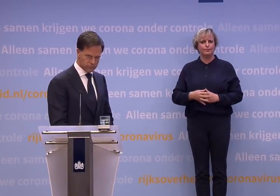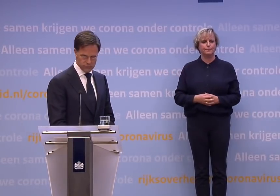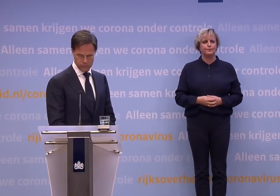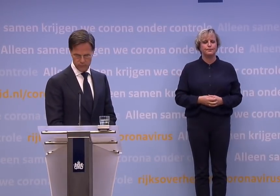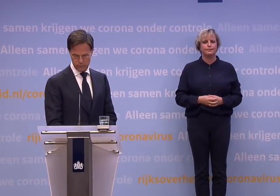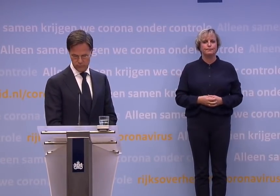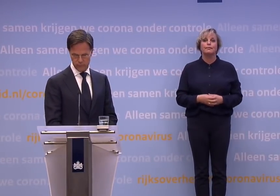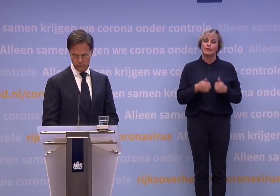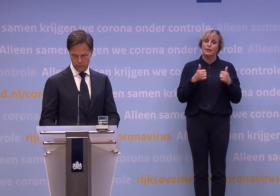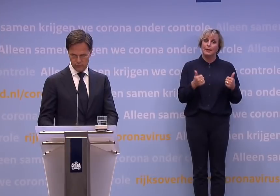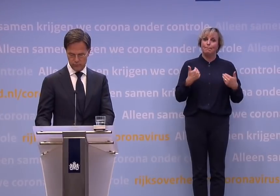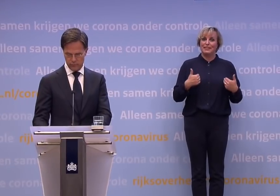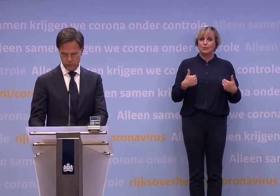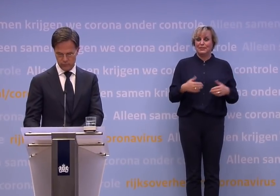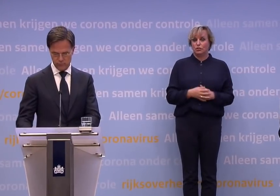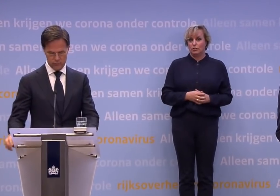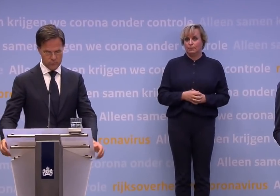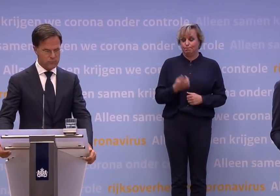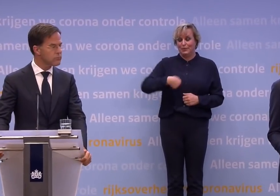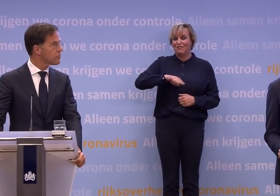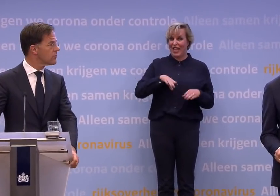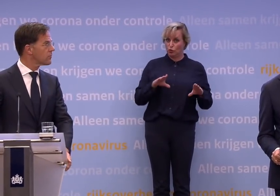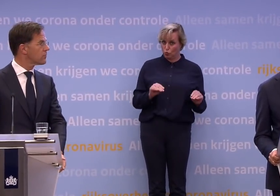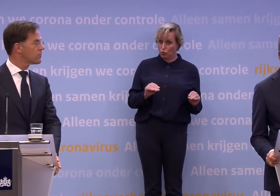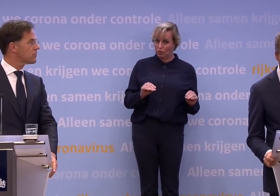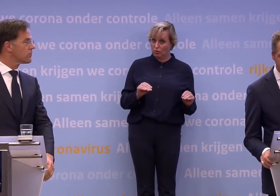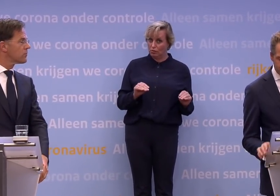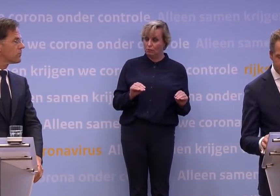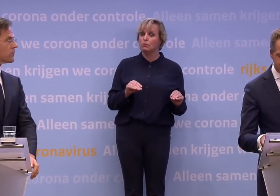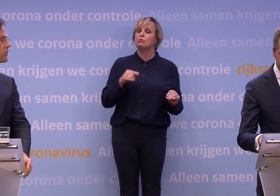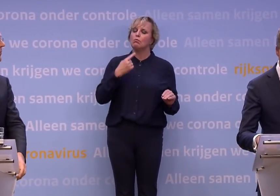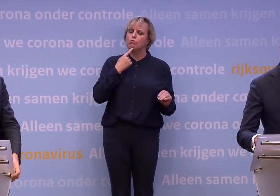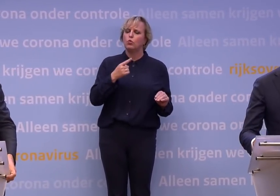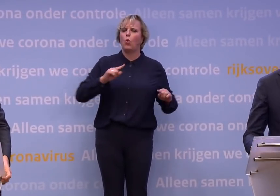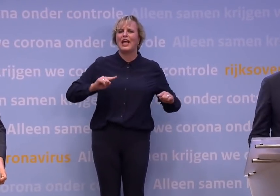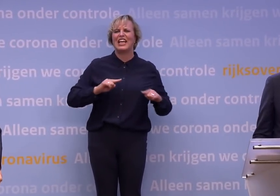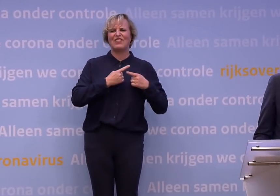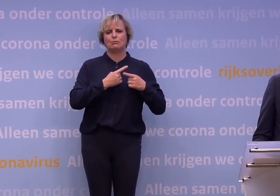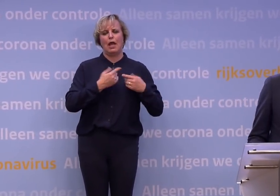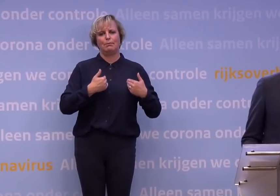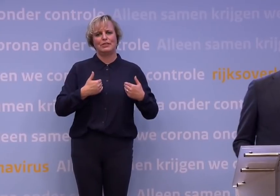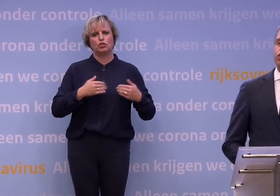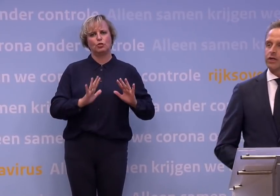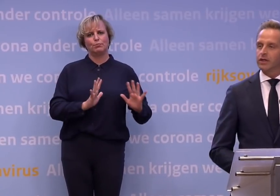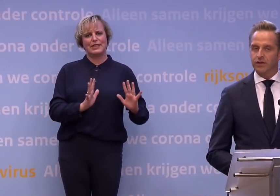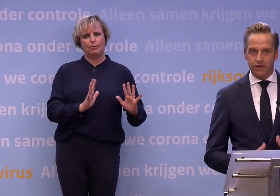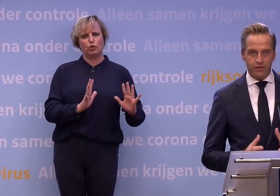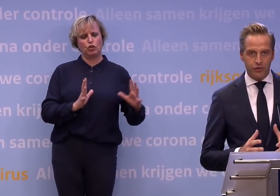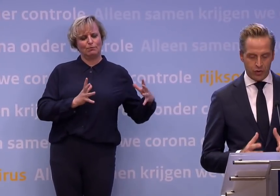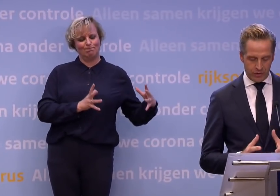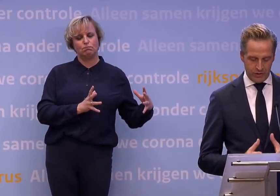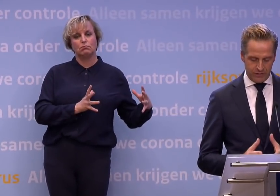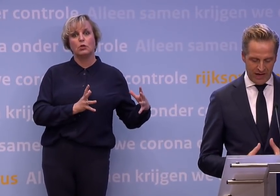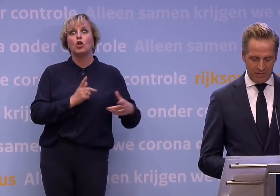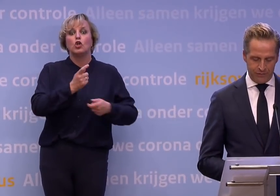Beste mensen, alles wat we doen, doen we om onze kwetsbaarste mensen te beschermen en om te zorgen dat